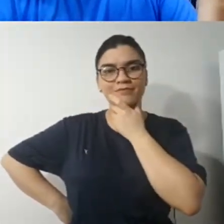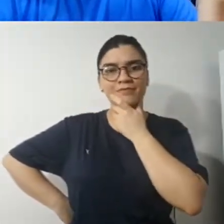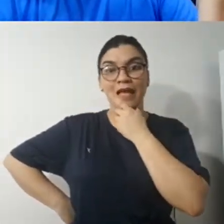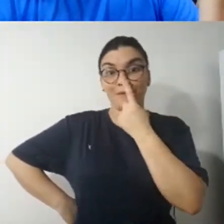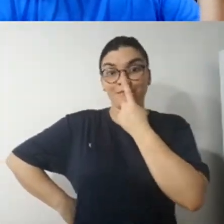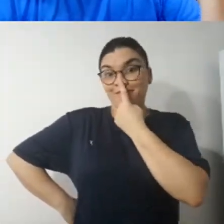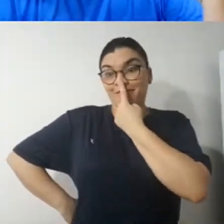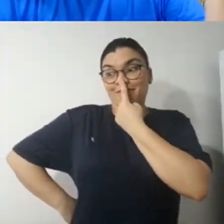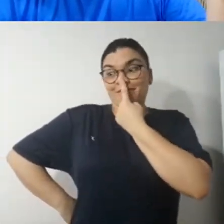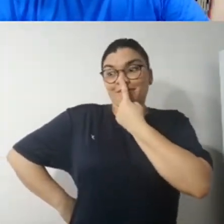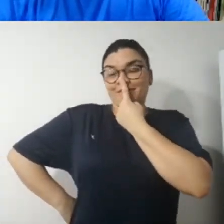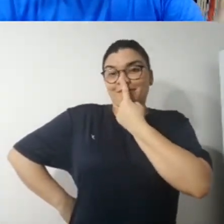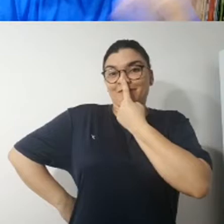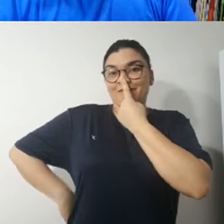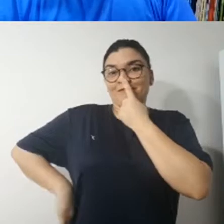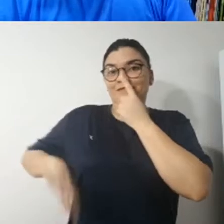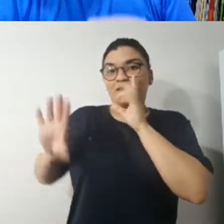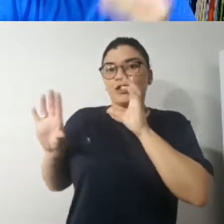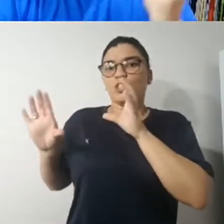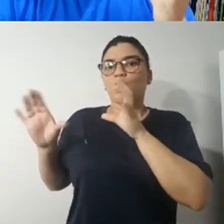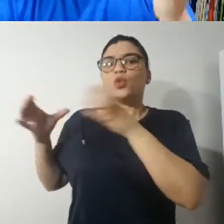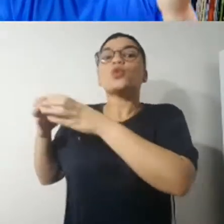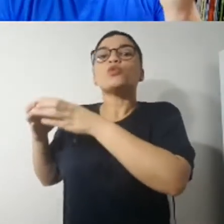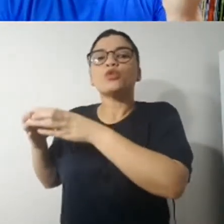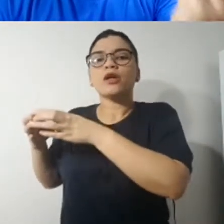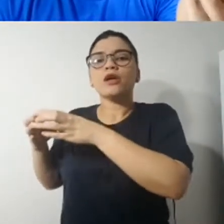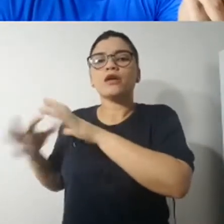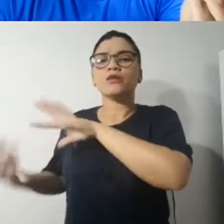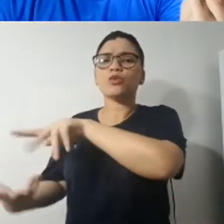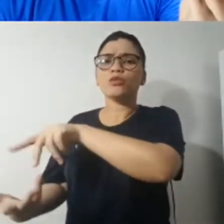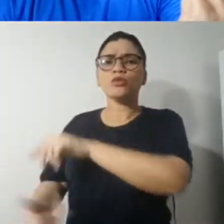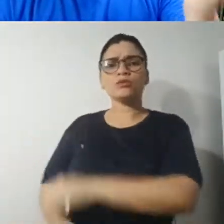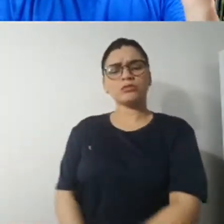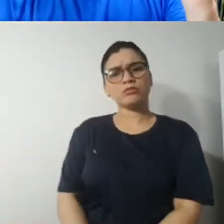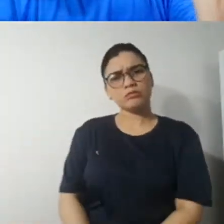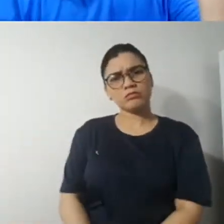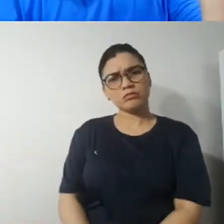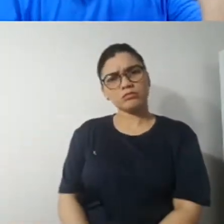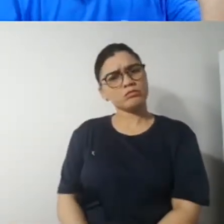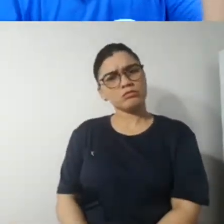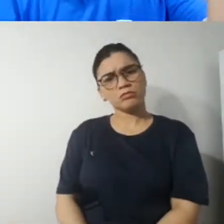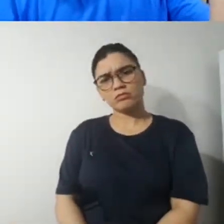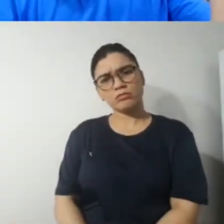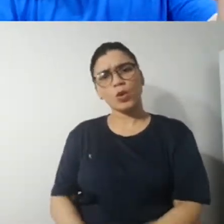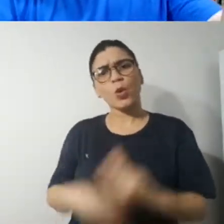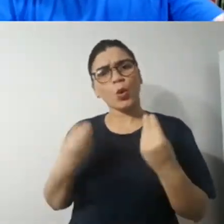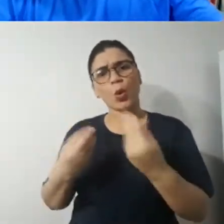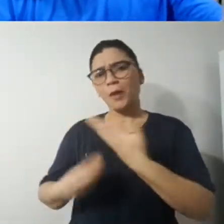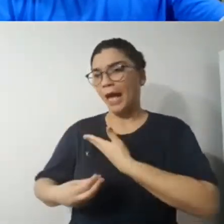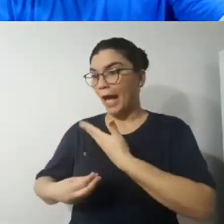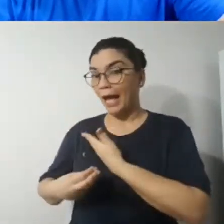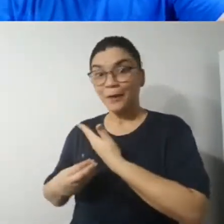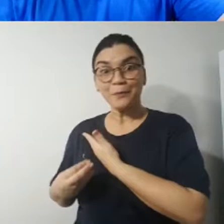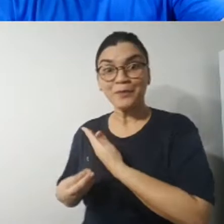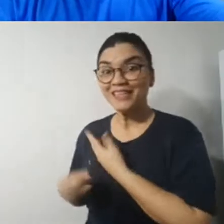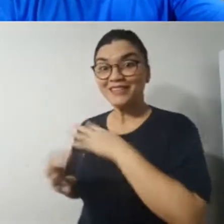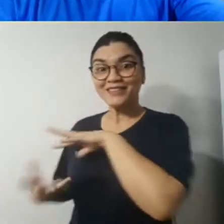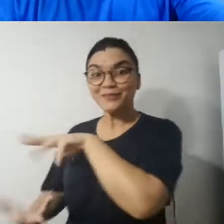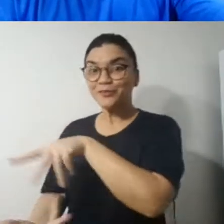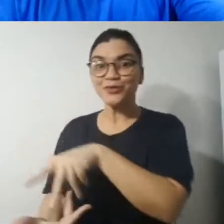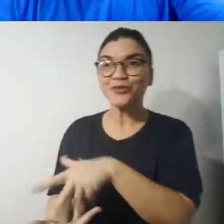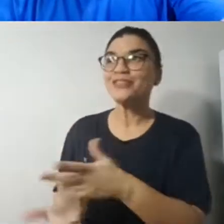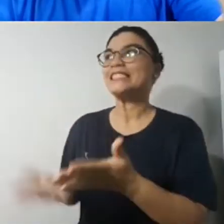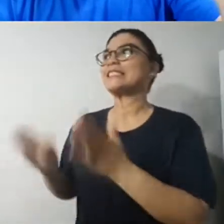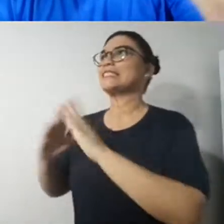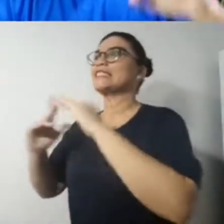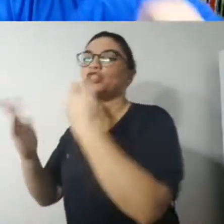pessoas secularizadas, com pessoas mundanas. Às vezes as pessoas têm mais amizade com os colegas da escola do que